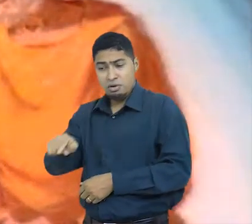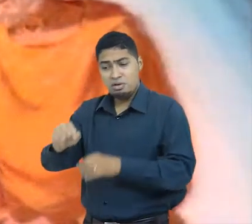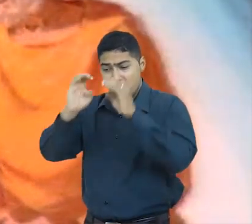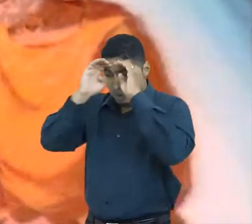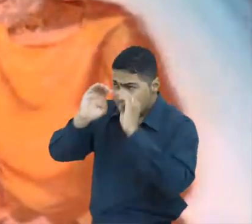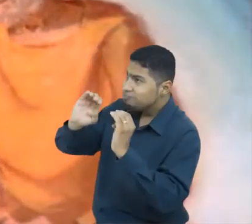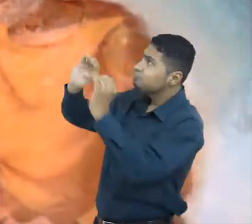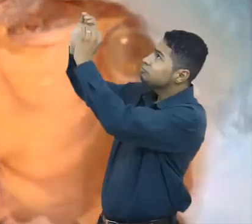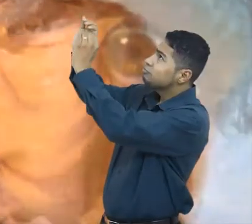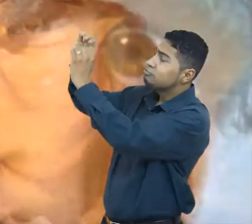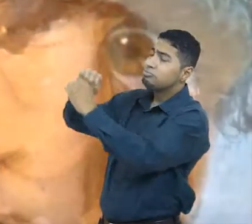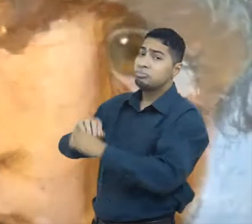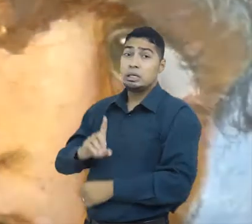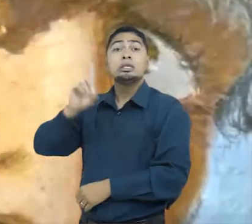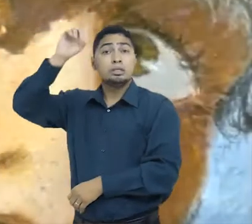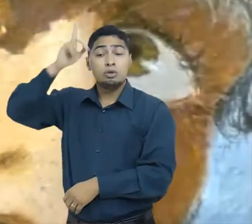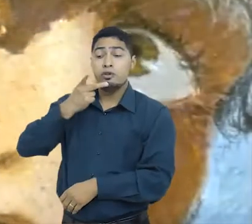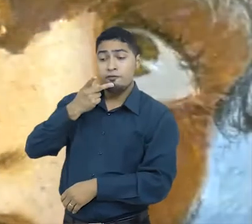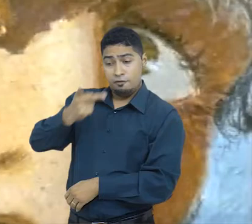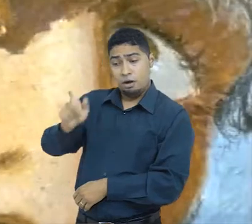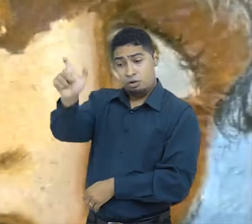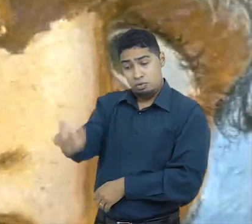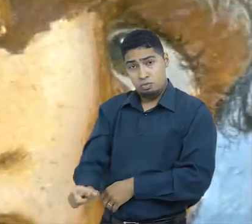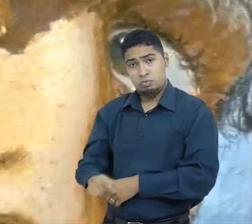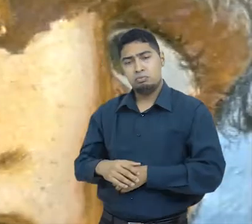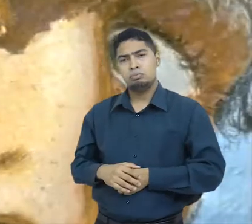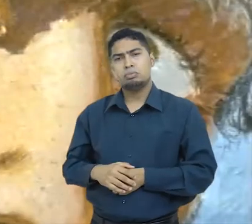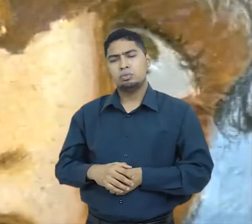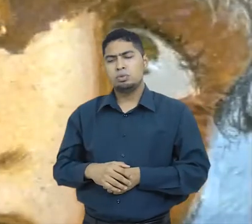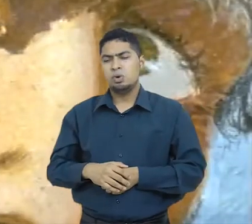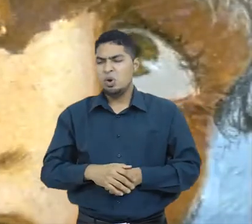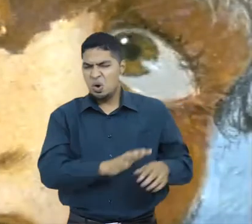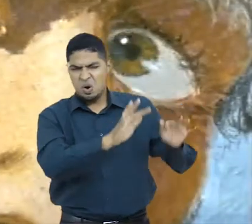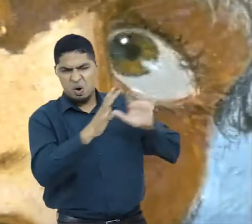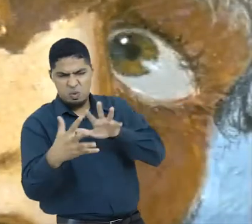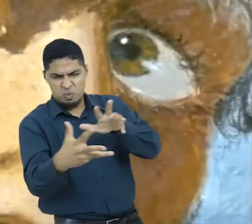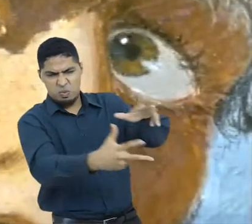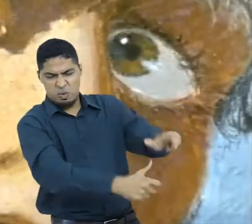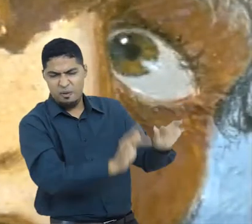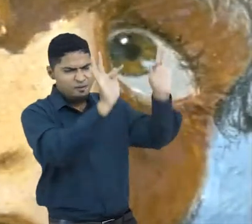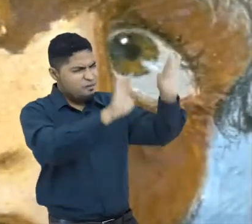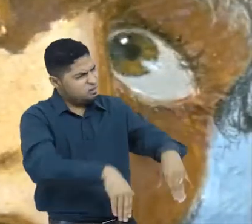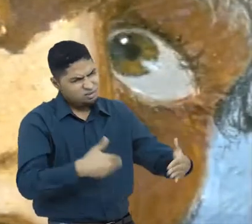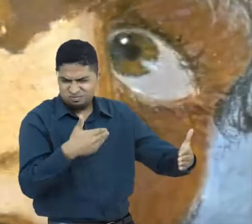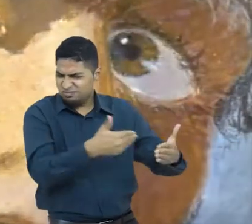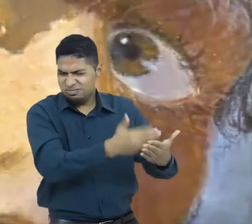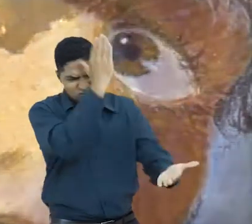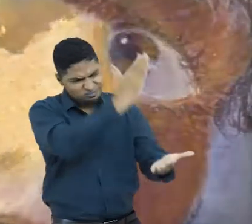completamente. Deus falou com Noé: O fim da humanidade está próximo. Existe muita